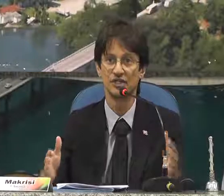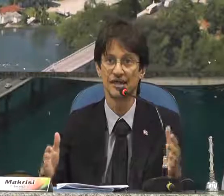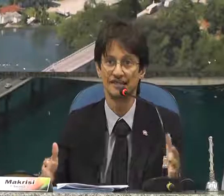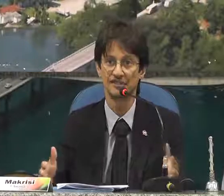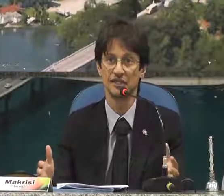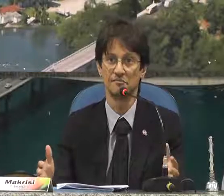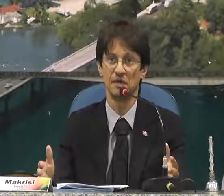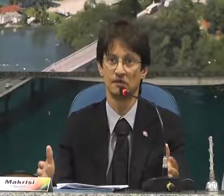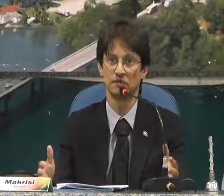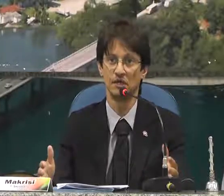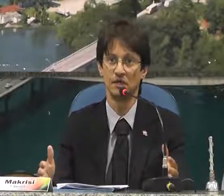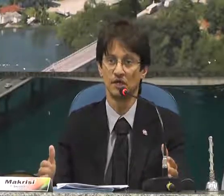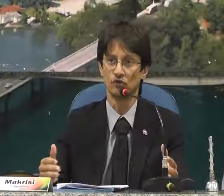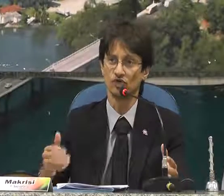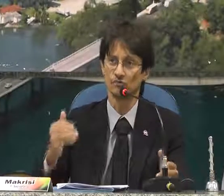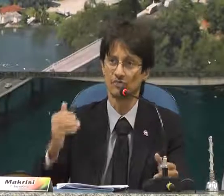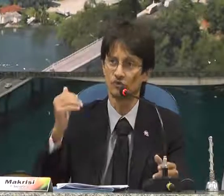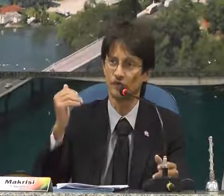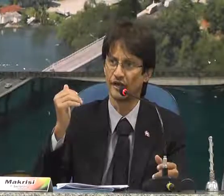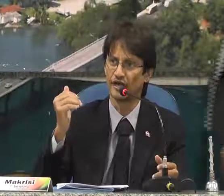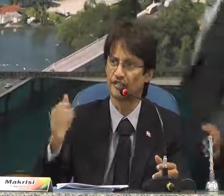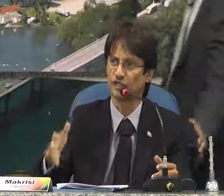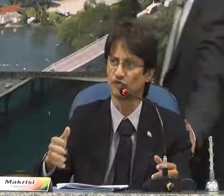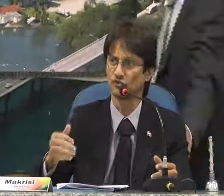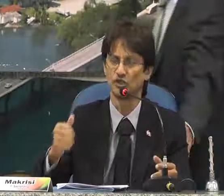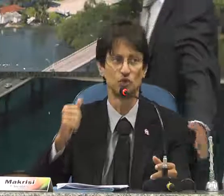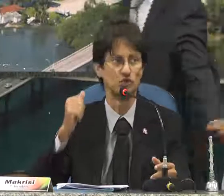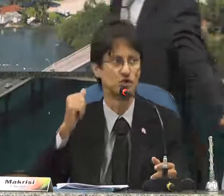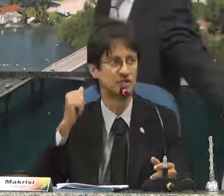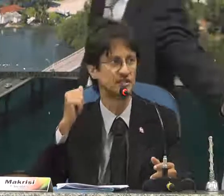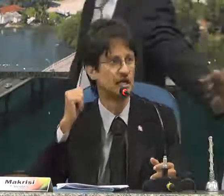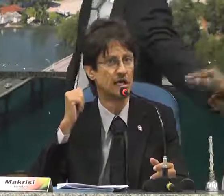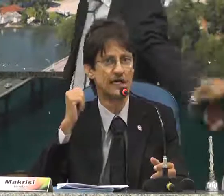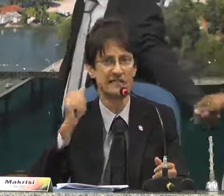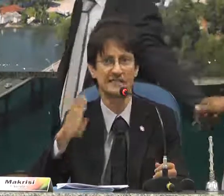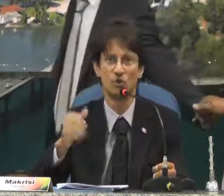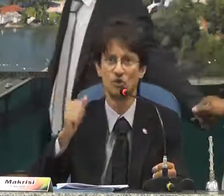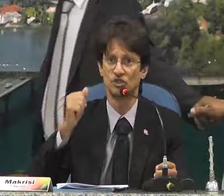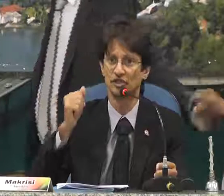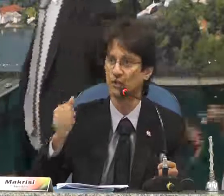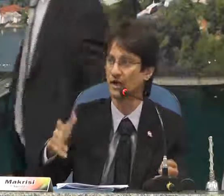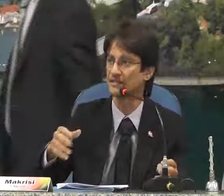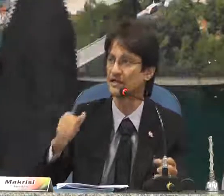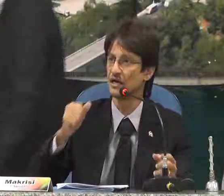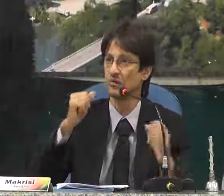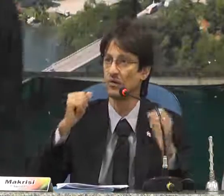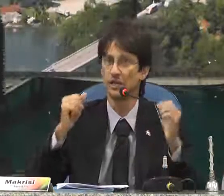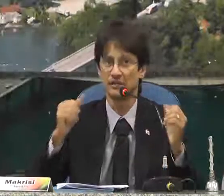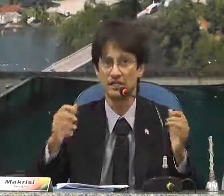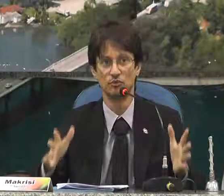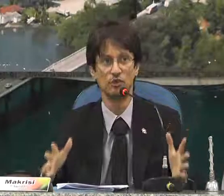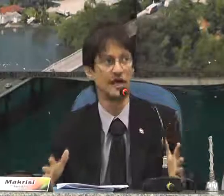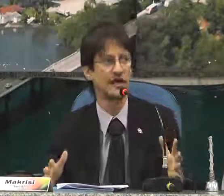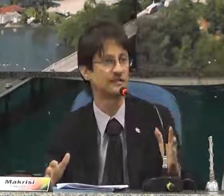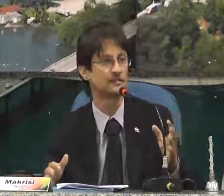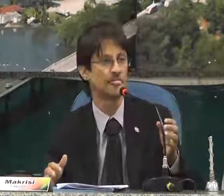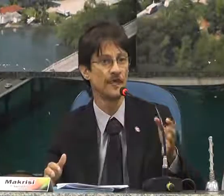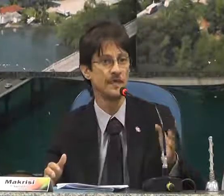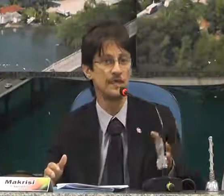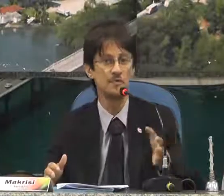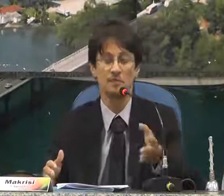de cada segmento. Então, nós temos as conferências das juventudes, da saúde, da educação, das